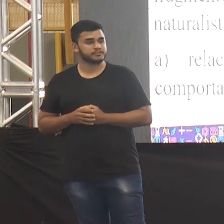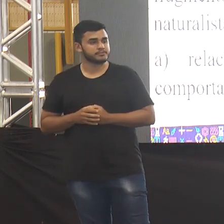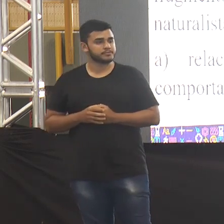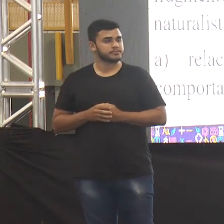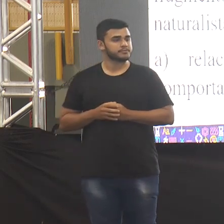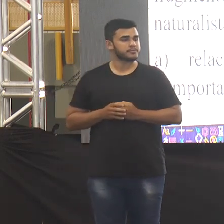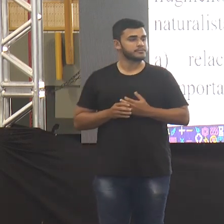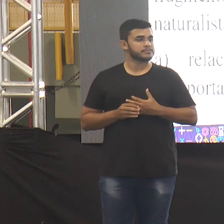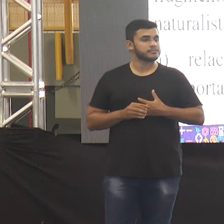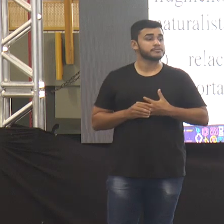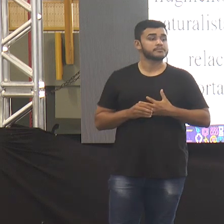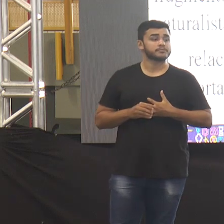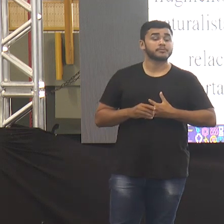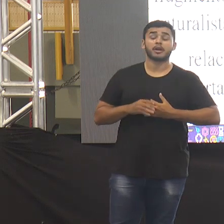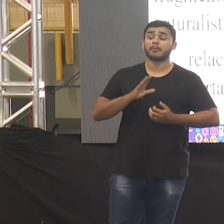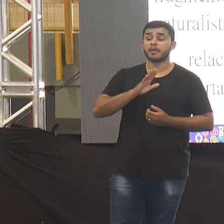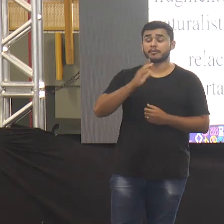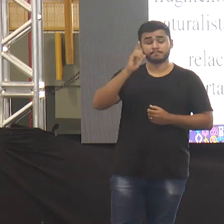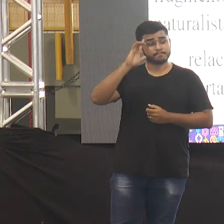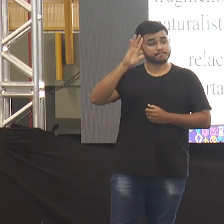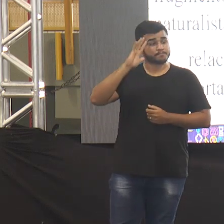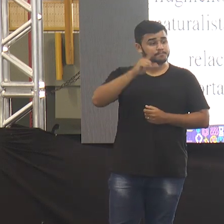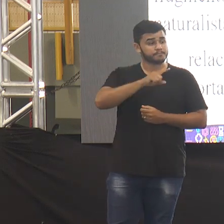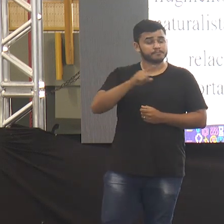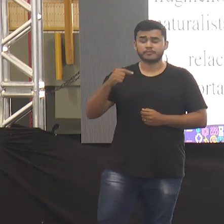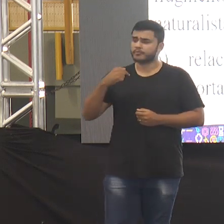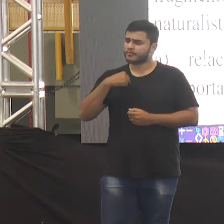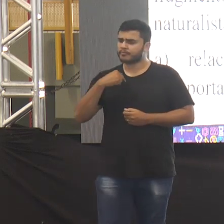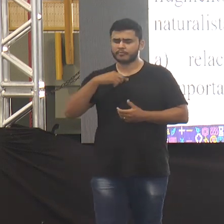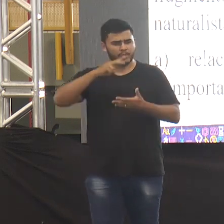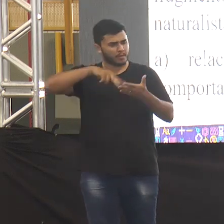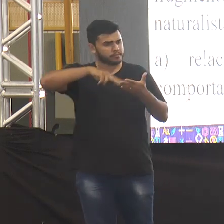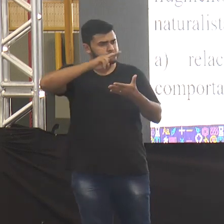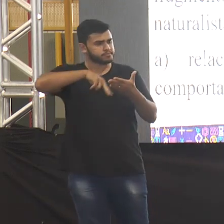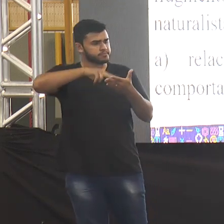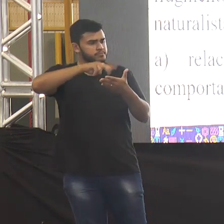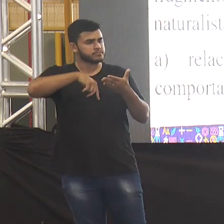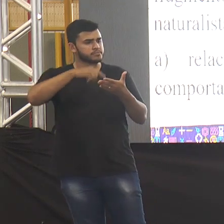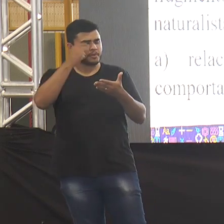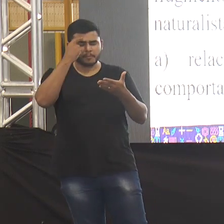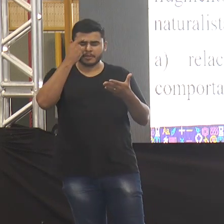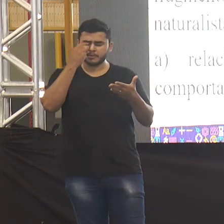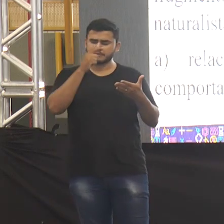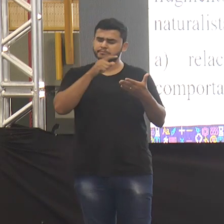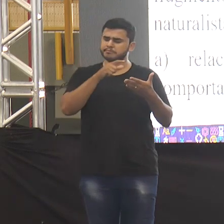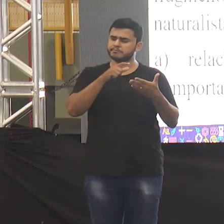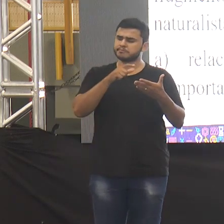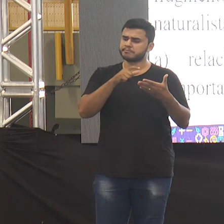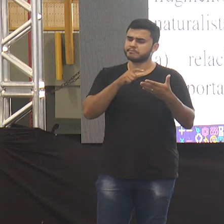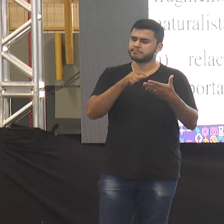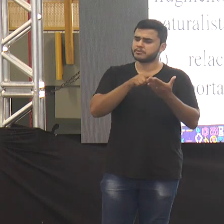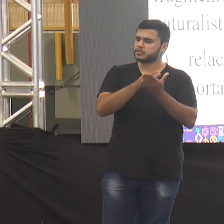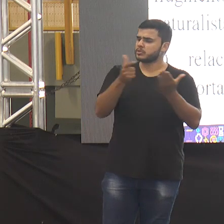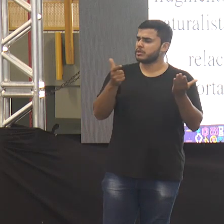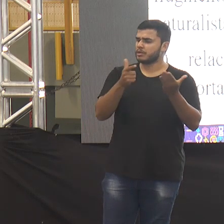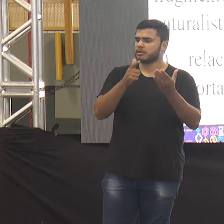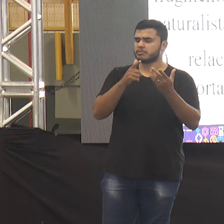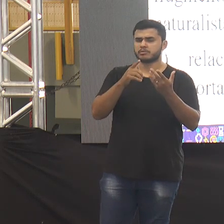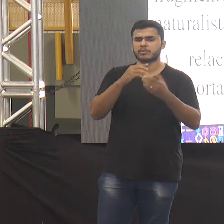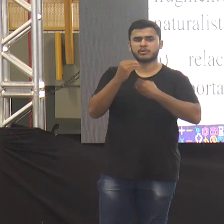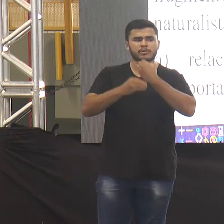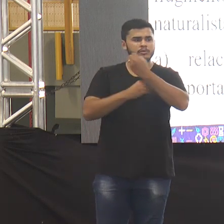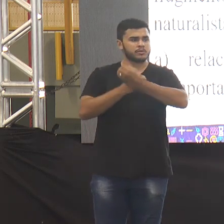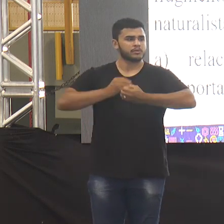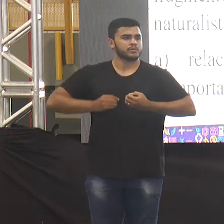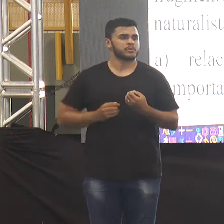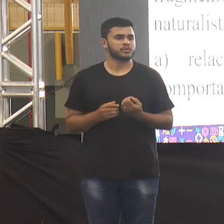Mas uma coisa a gente pode refletir. Uma vez eu estava lendo uma matéria e a matéria falava sobre o aumento